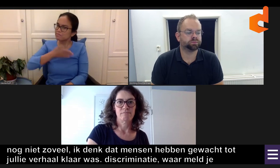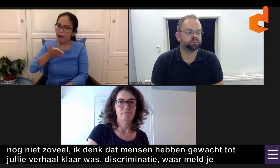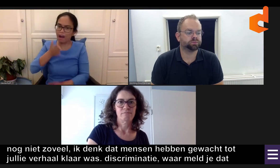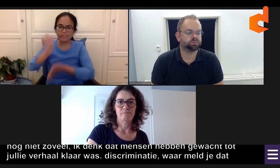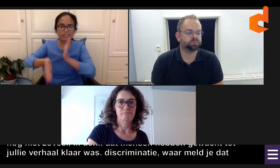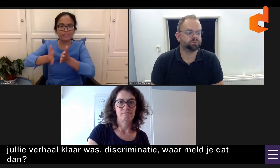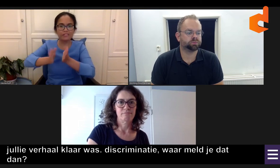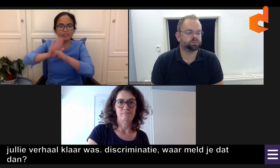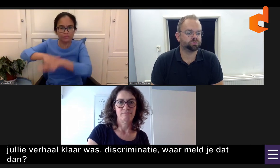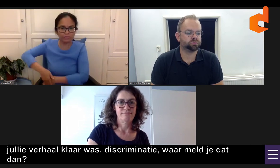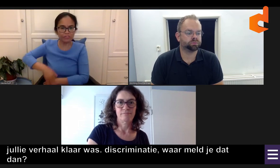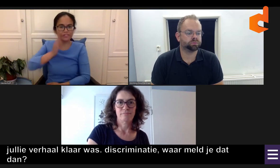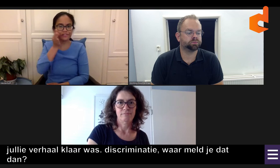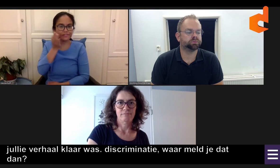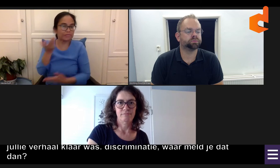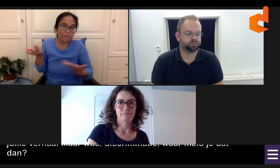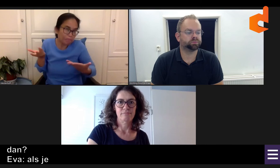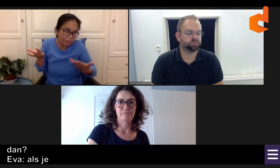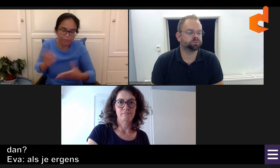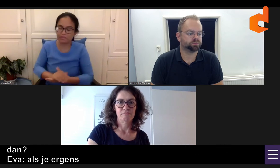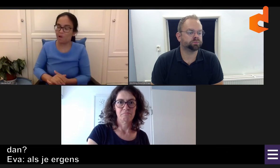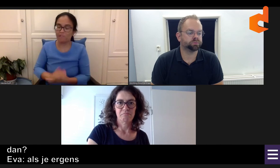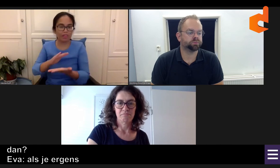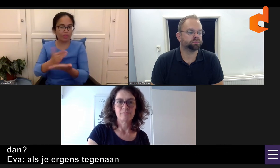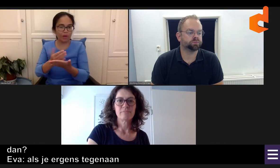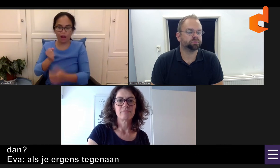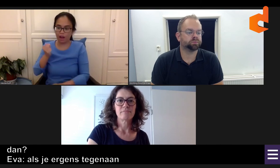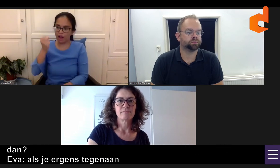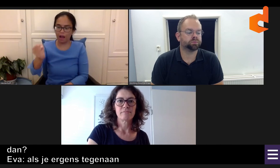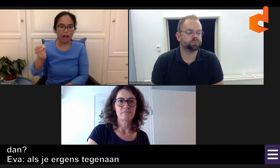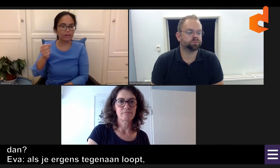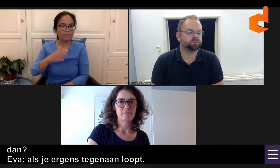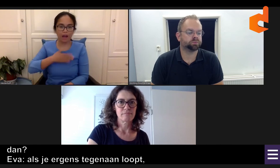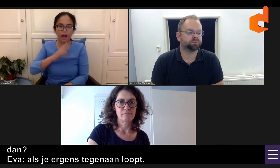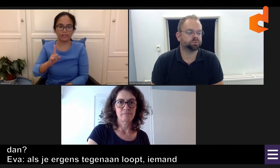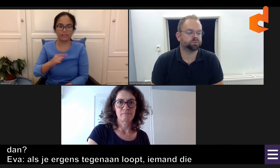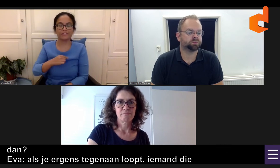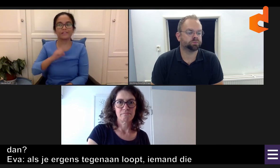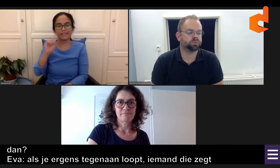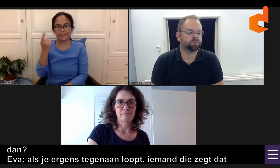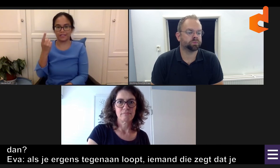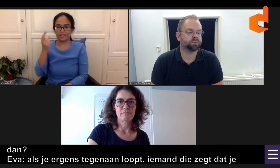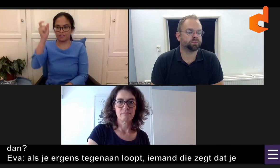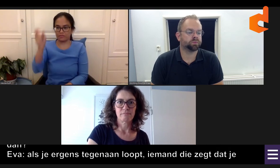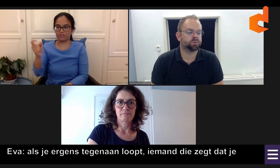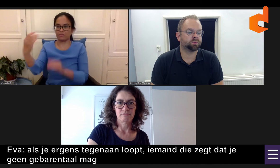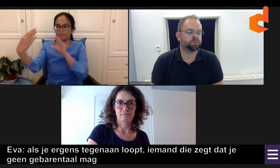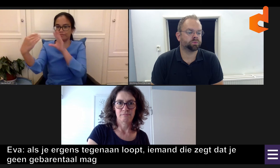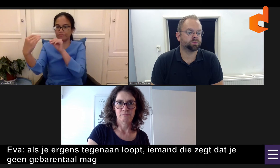ergens tegenaan loopt, bijvoorbeeld dat iemand zegt je mag geen gebarentaal gebruiken, je moet zelf praten of dat je geen